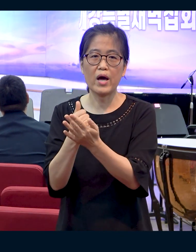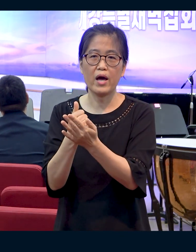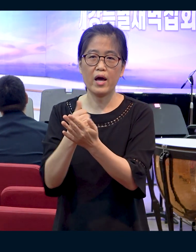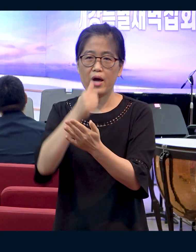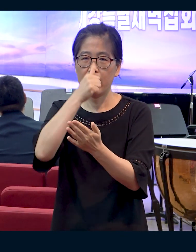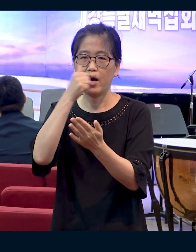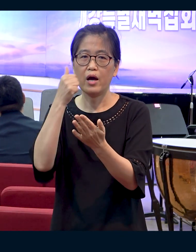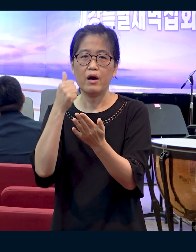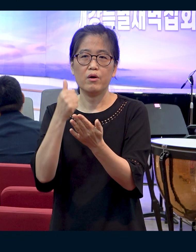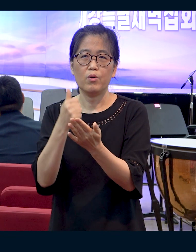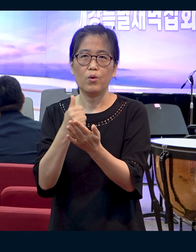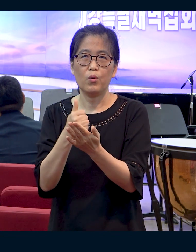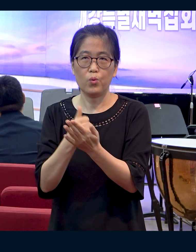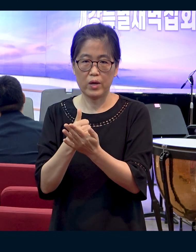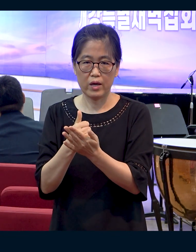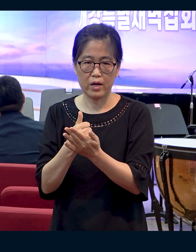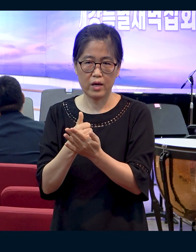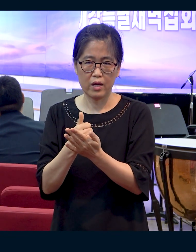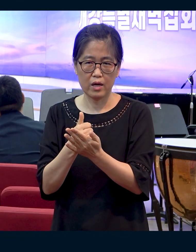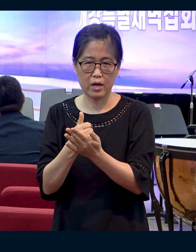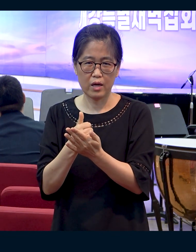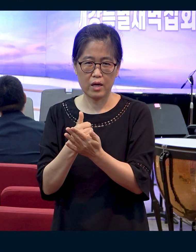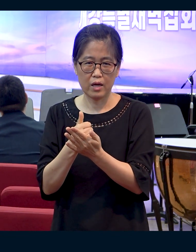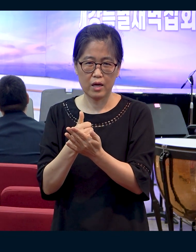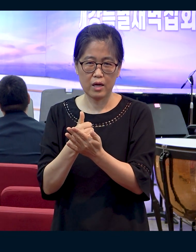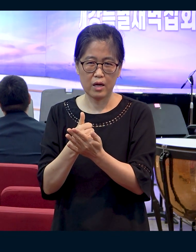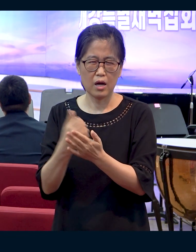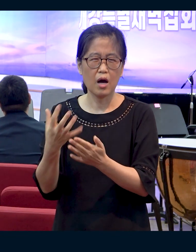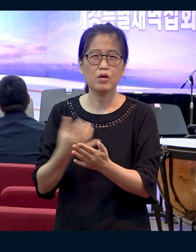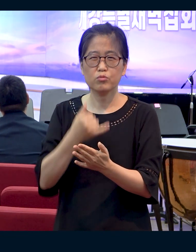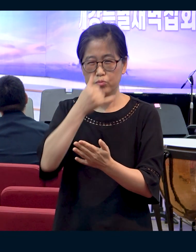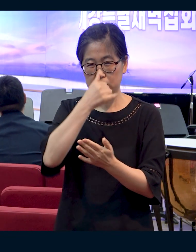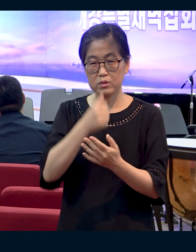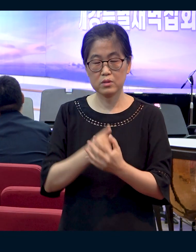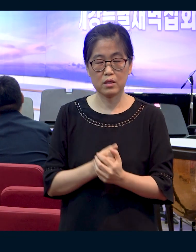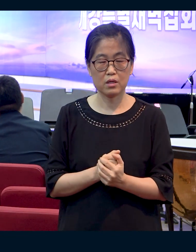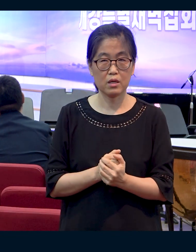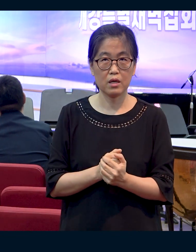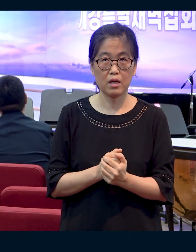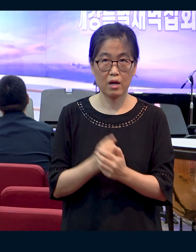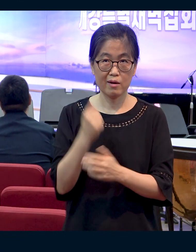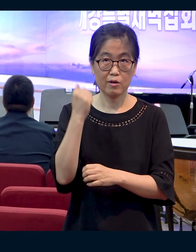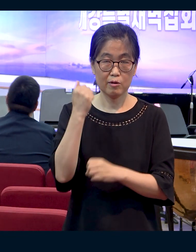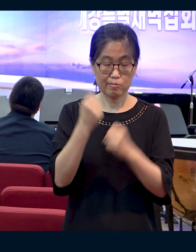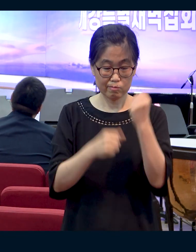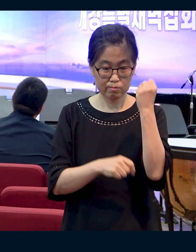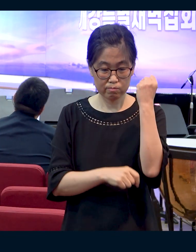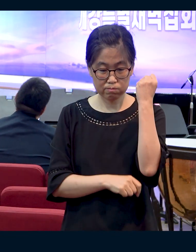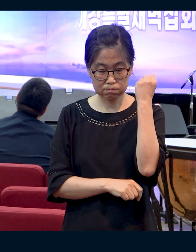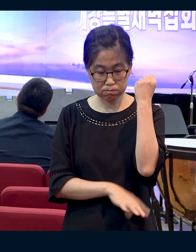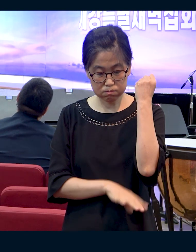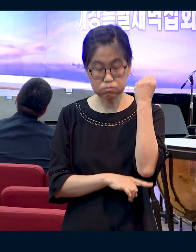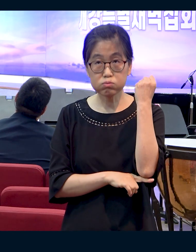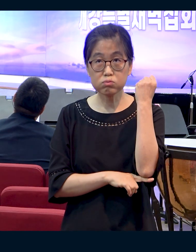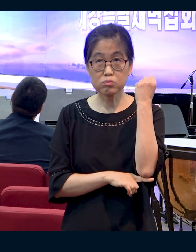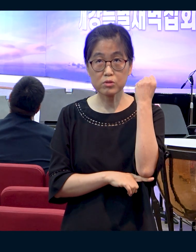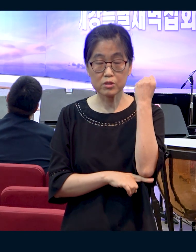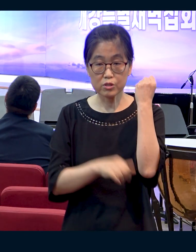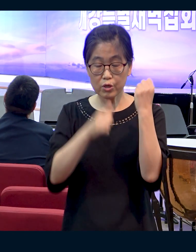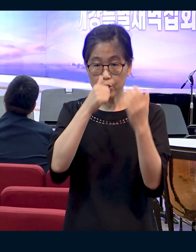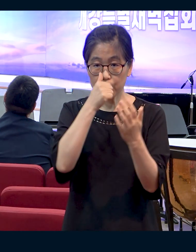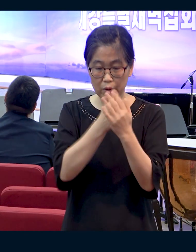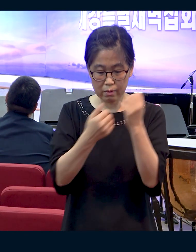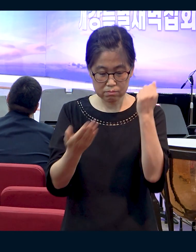우리가 구원받았다고 하지만 그러나 여전히 뭐예요? 우리는 죄성을 가지고 있는 존재예요. 뿌리는 그 죄의